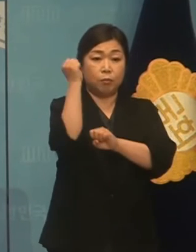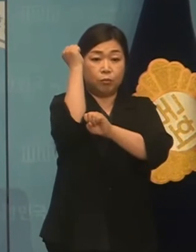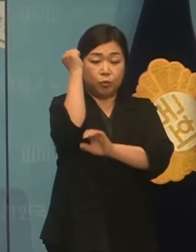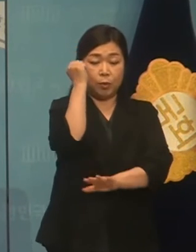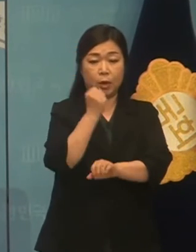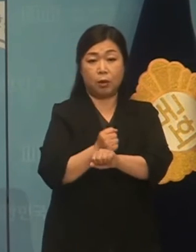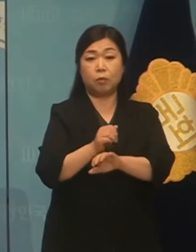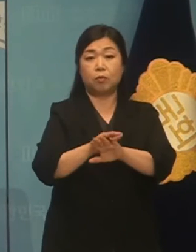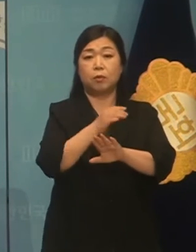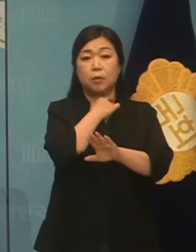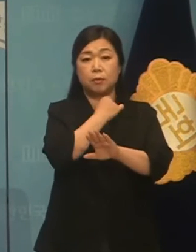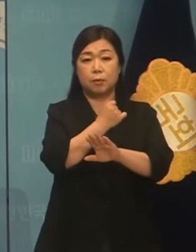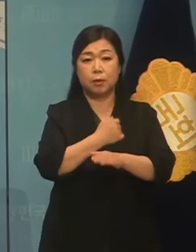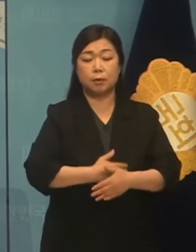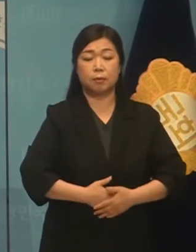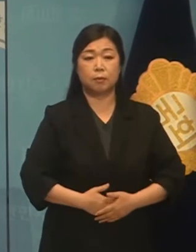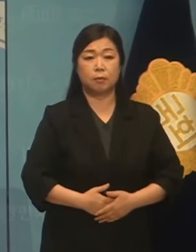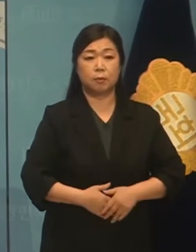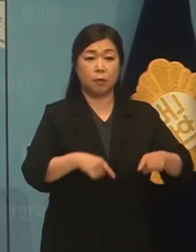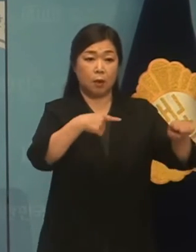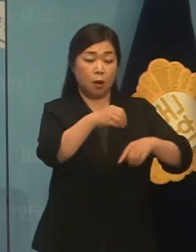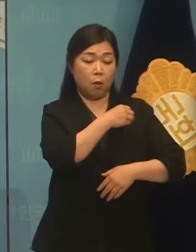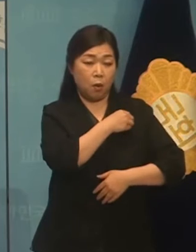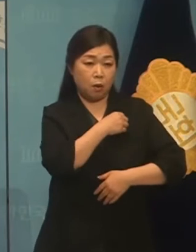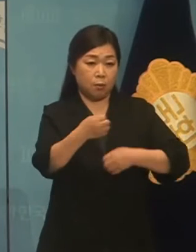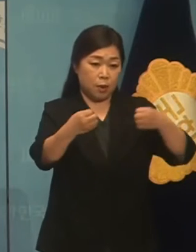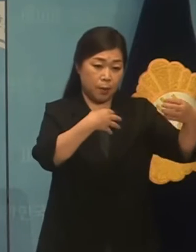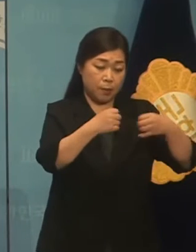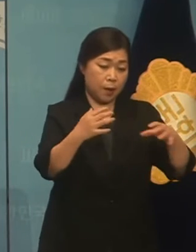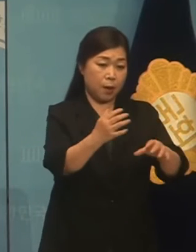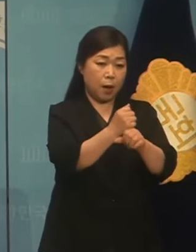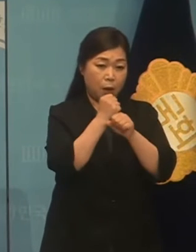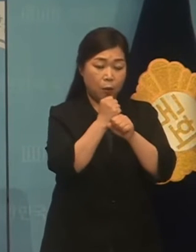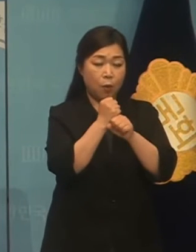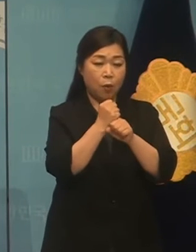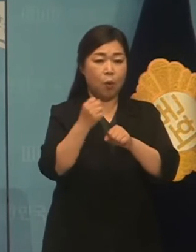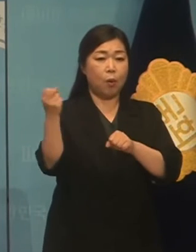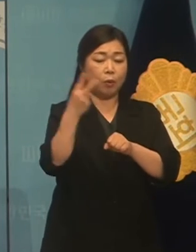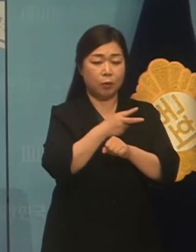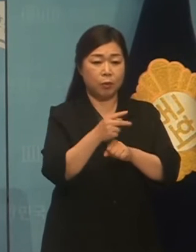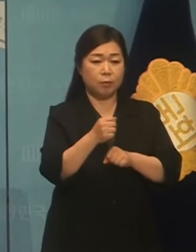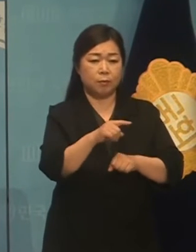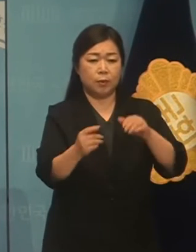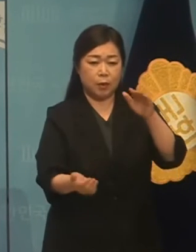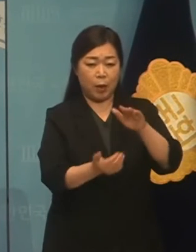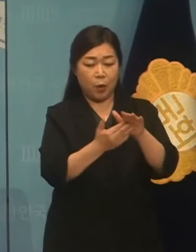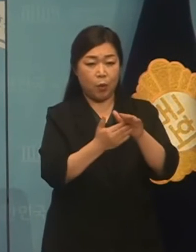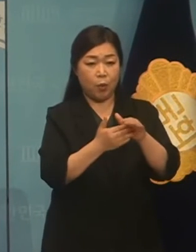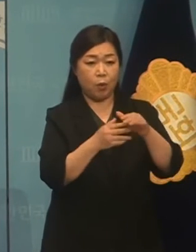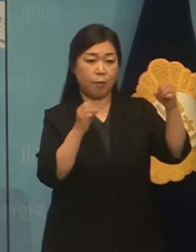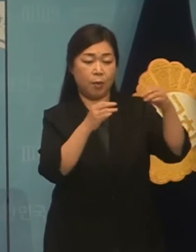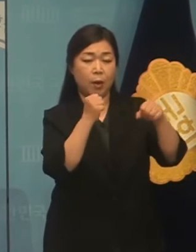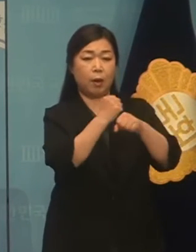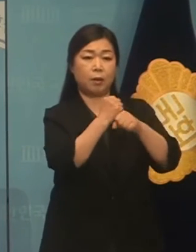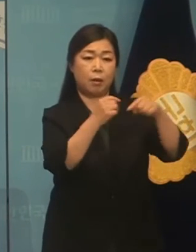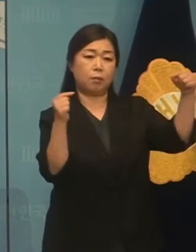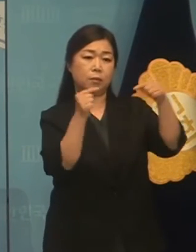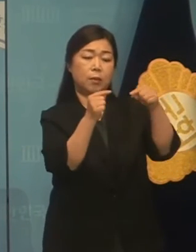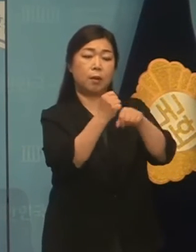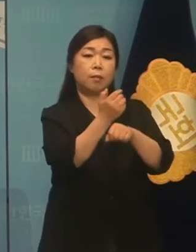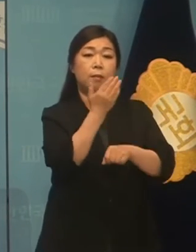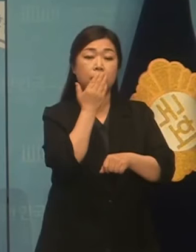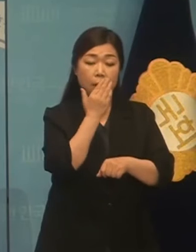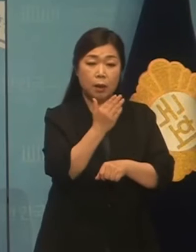정당으로 만들 것입니다. 당원의 소리가 분출하고 바닥의 당심이 최고 의사결정에 집중하는 당을 만들